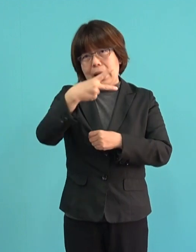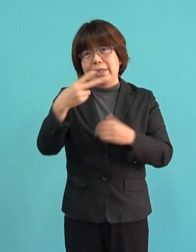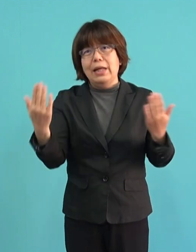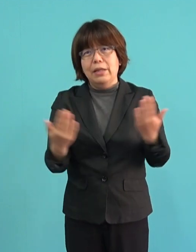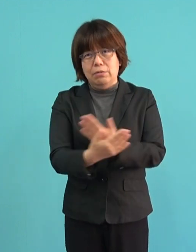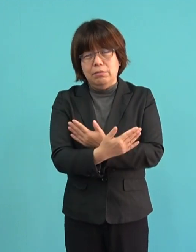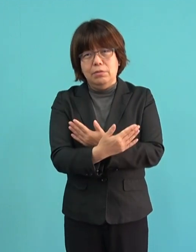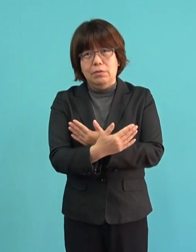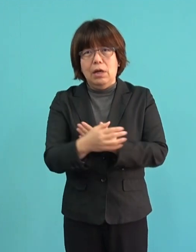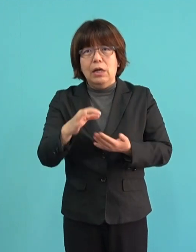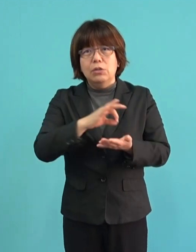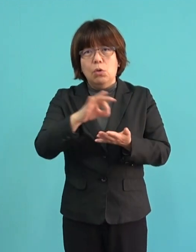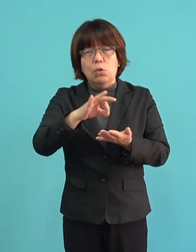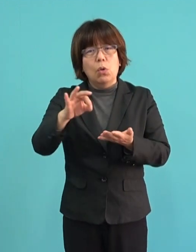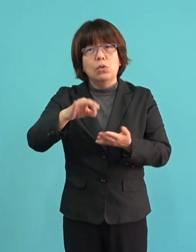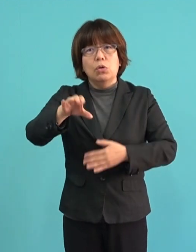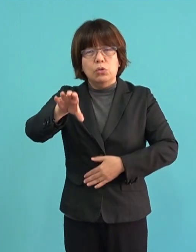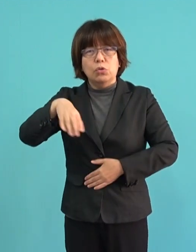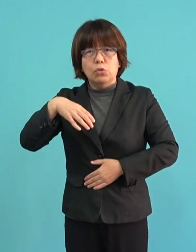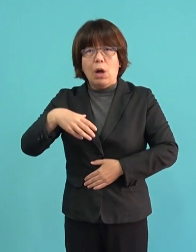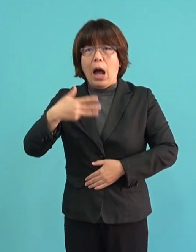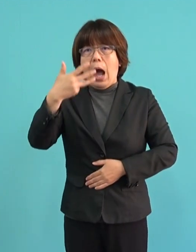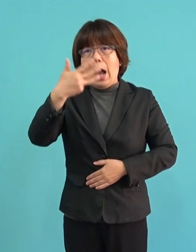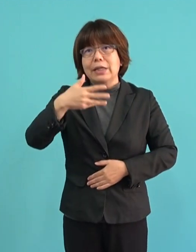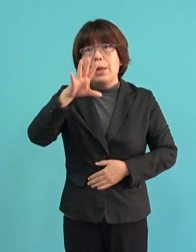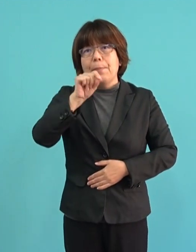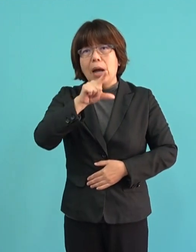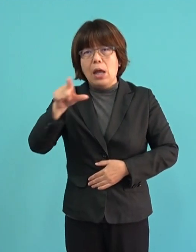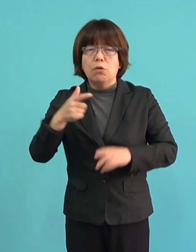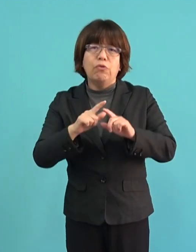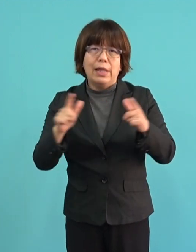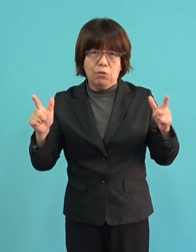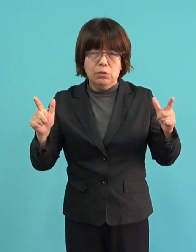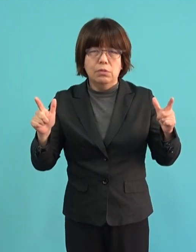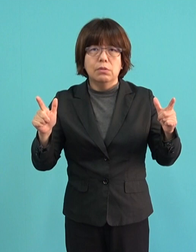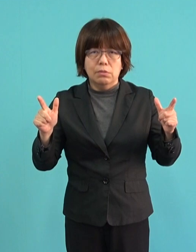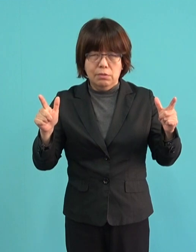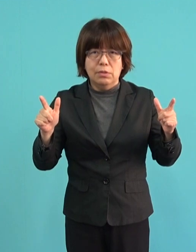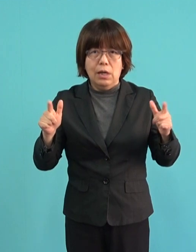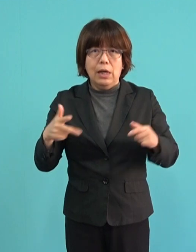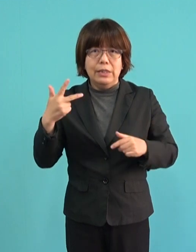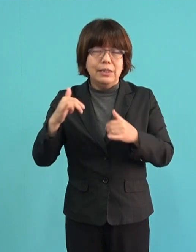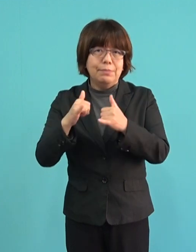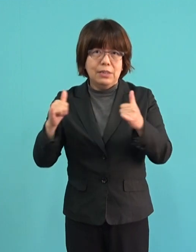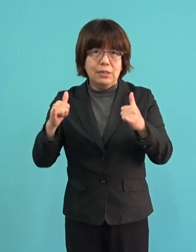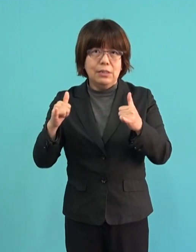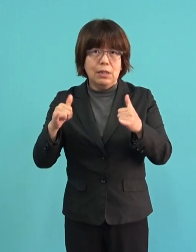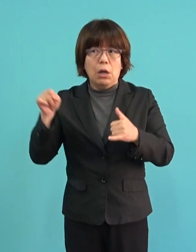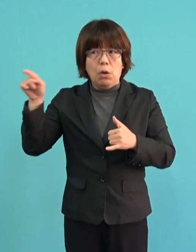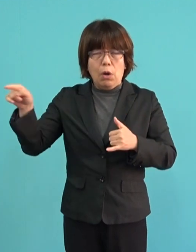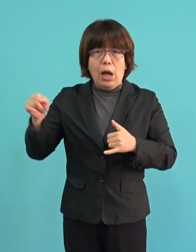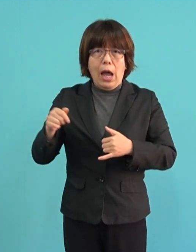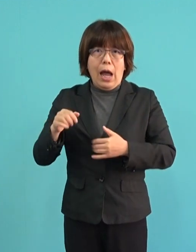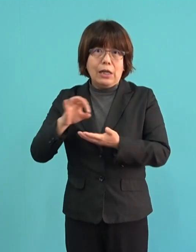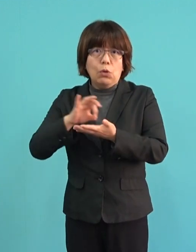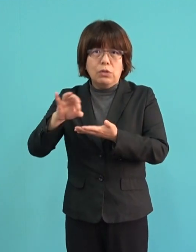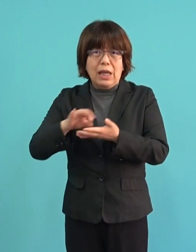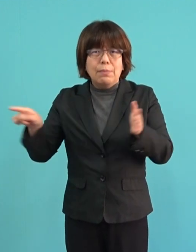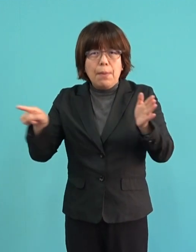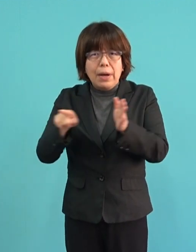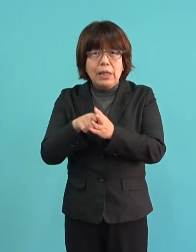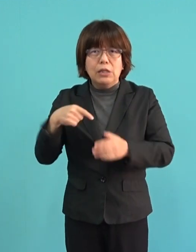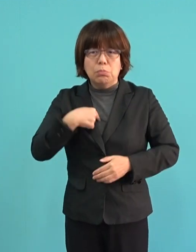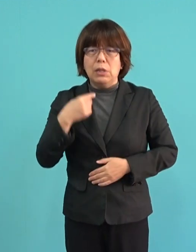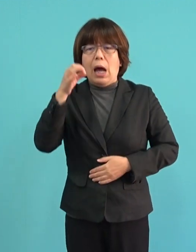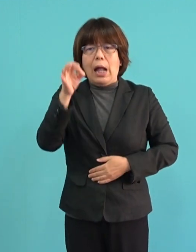いうことですで使用料収入については8,000万円ほど増えているということそれから市民の方が市外の施設を利用して今